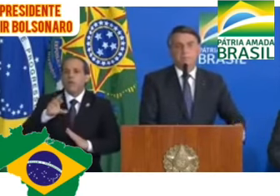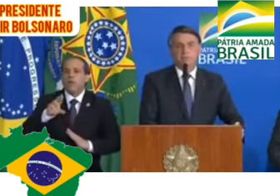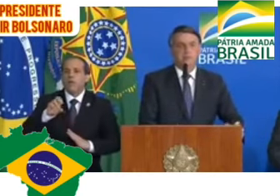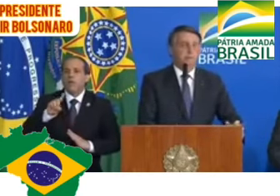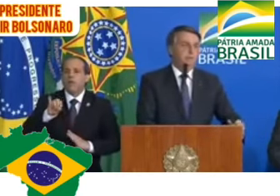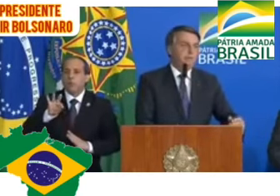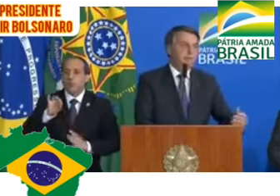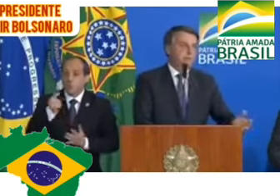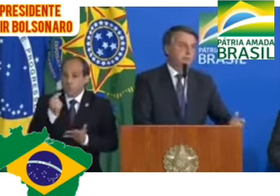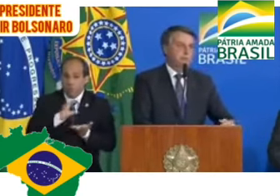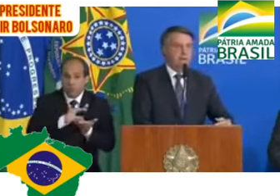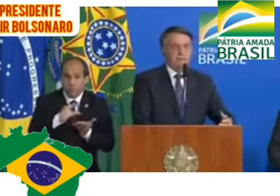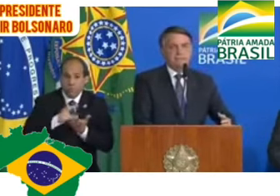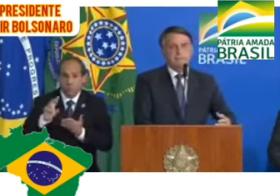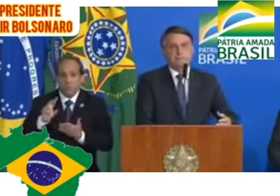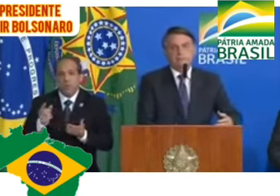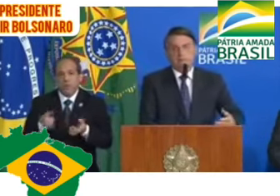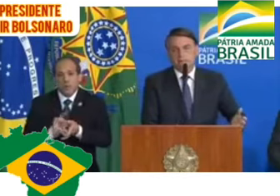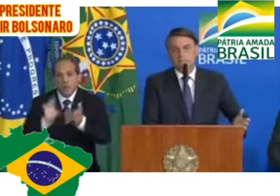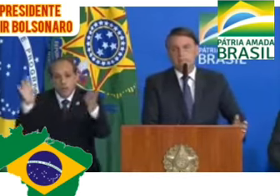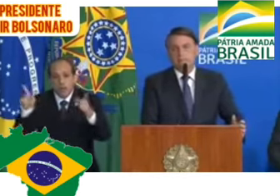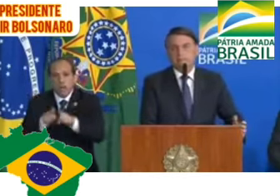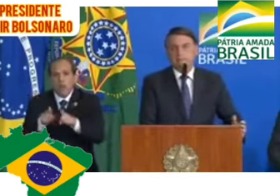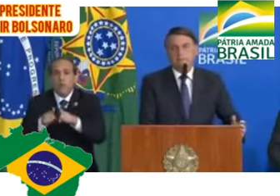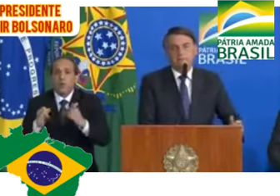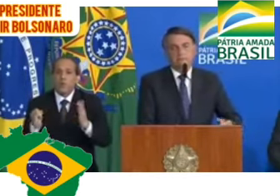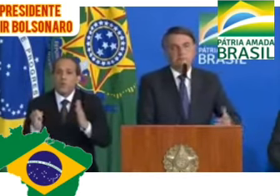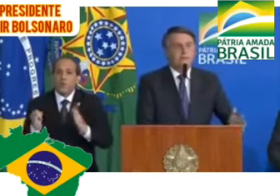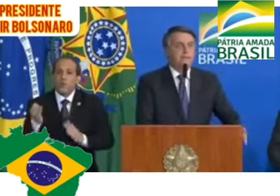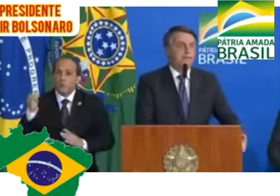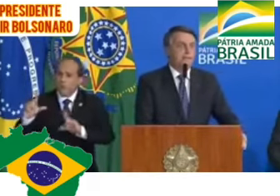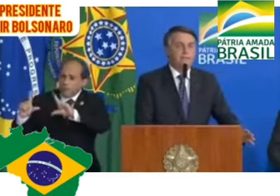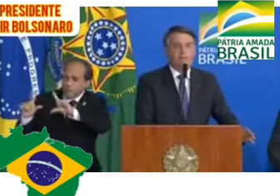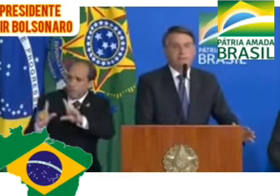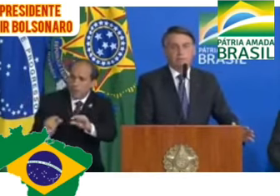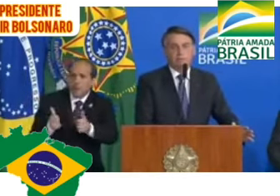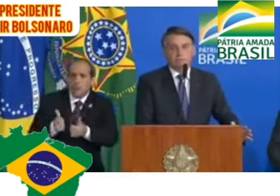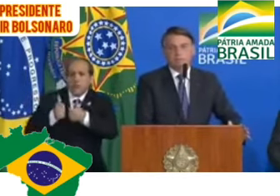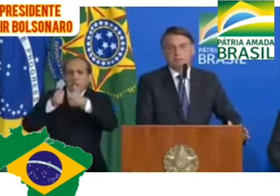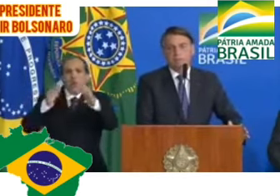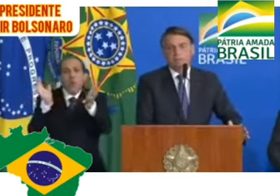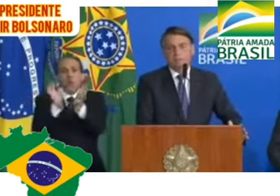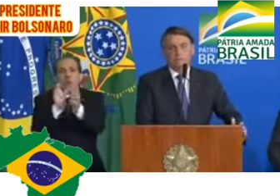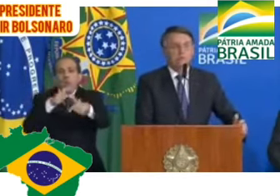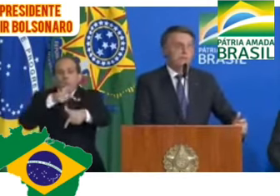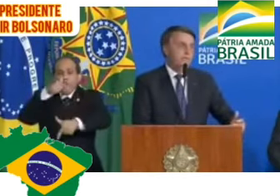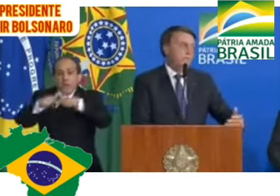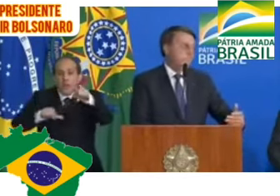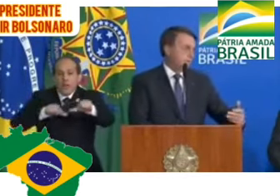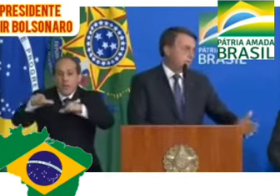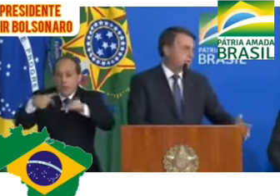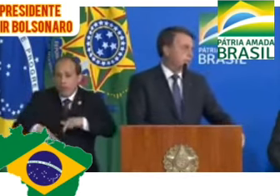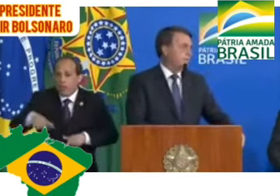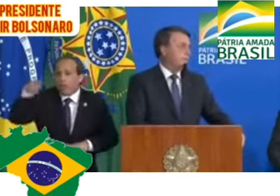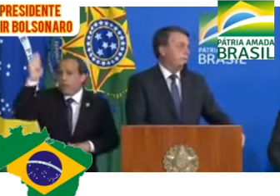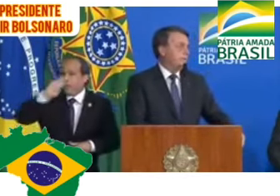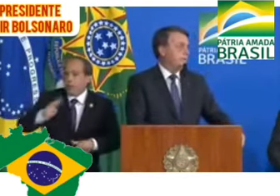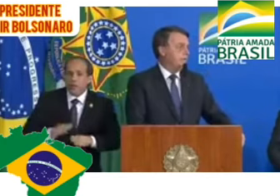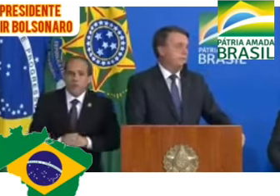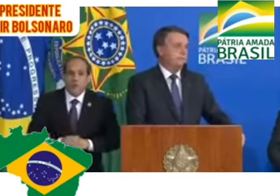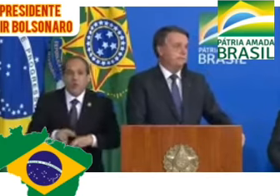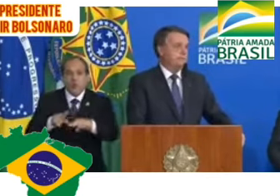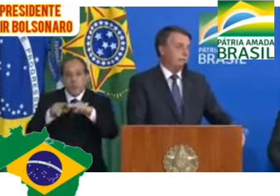mais disponível e os juros mais acessíveis para a classe trabalhadora no Brasil. Isso daí nos